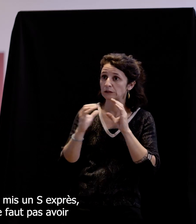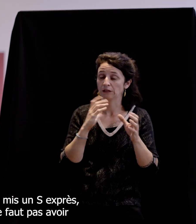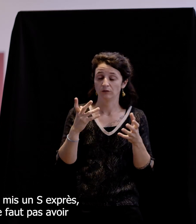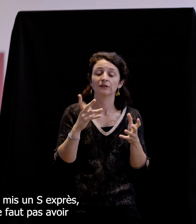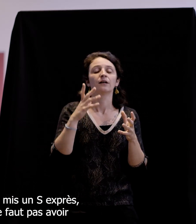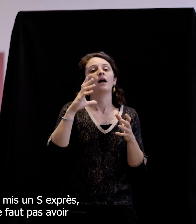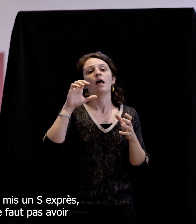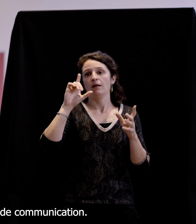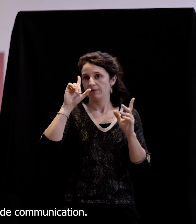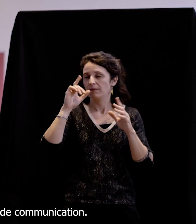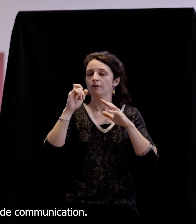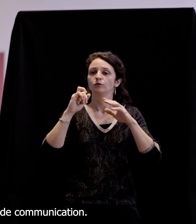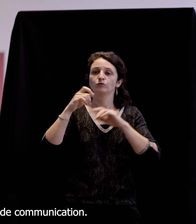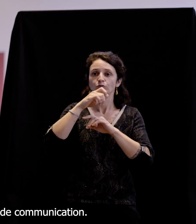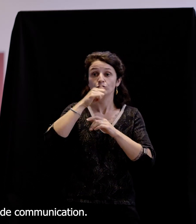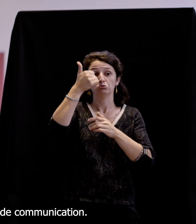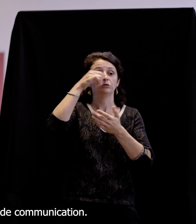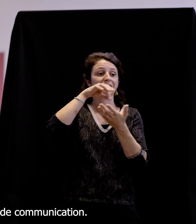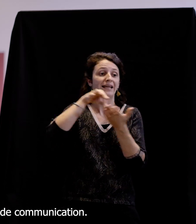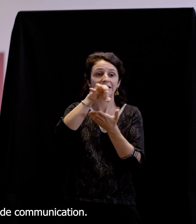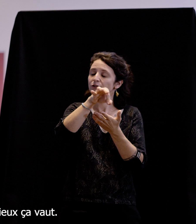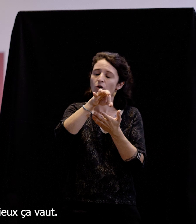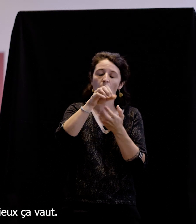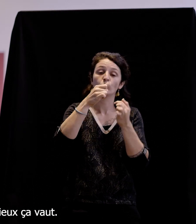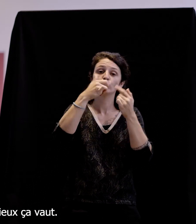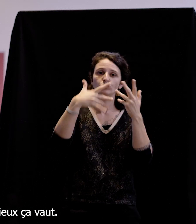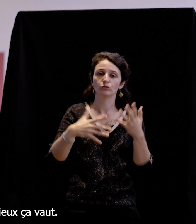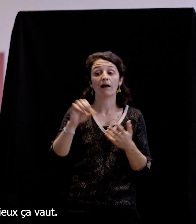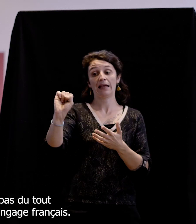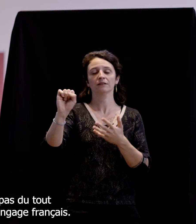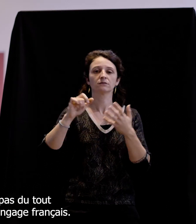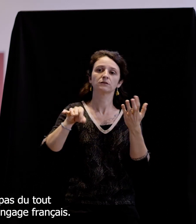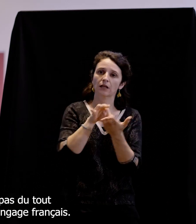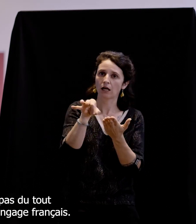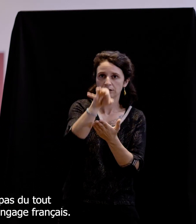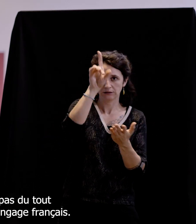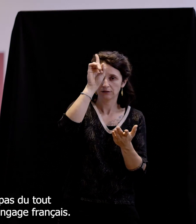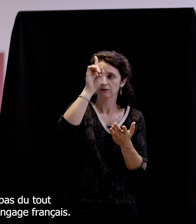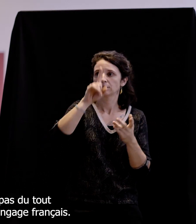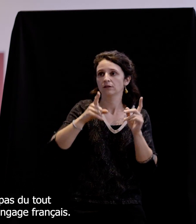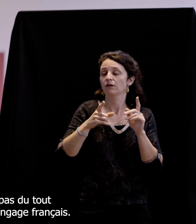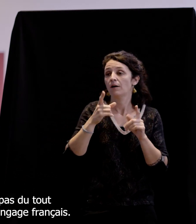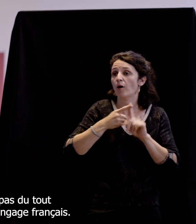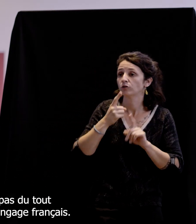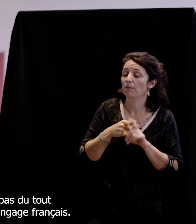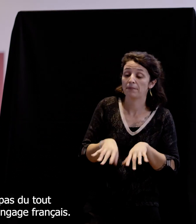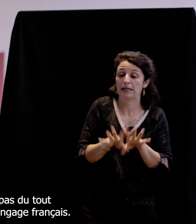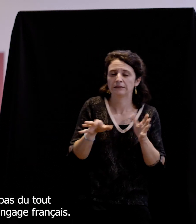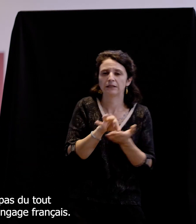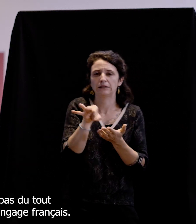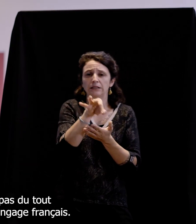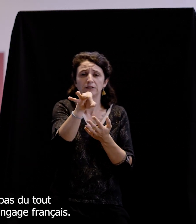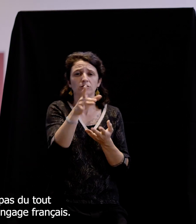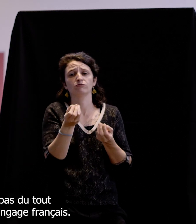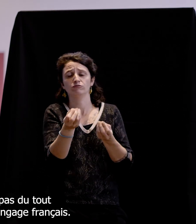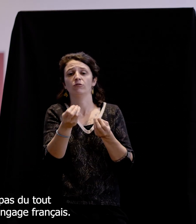exprès, c'est-à-dire qu'il ne faut pas avoir qu'une seule stratégie de communication. Plus il y en a, mieux ça vaut, et ça ne gêne pas du tout à l'acquisition